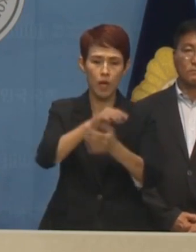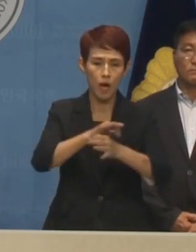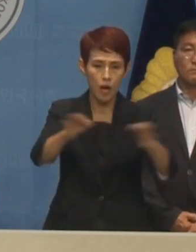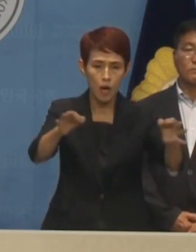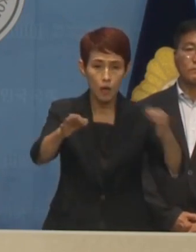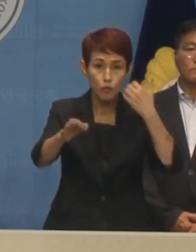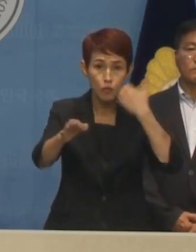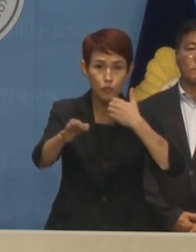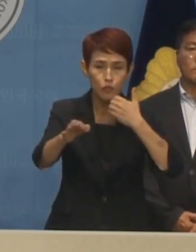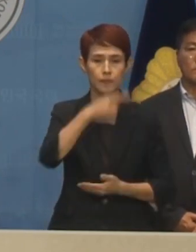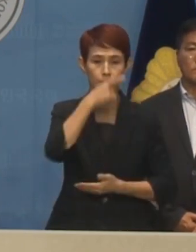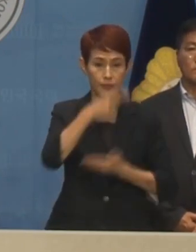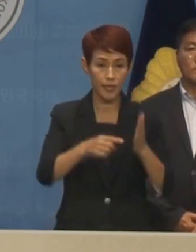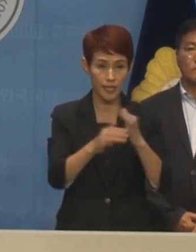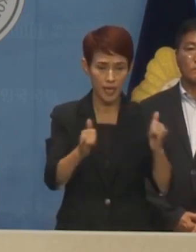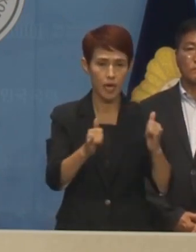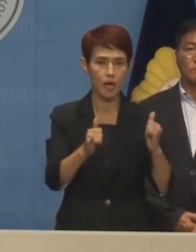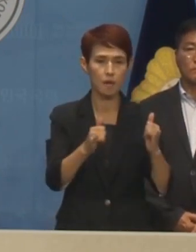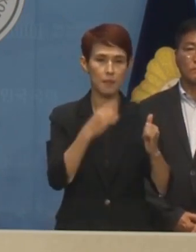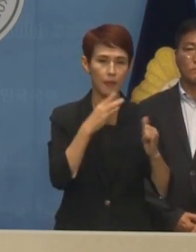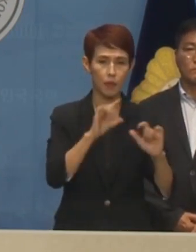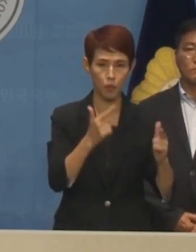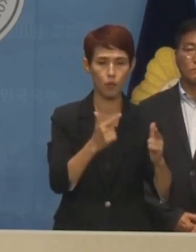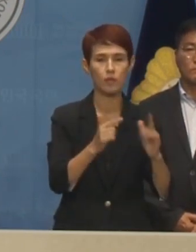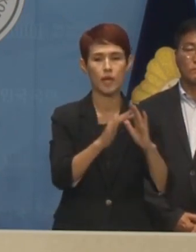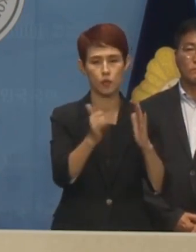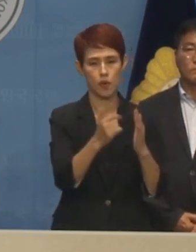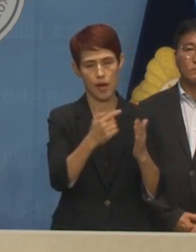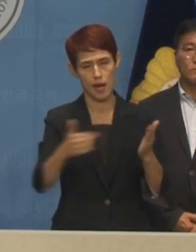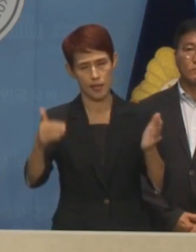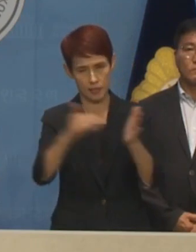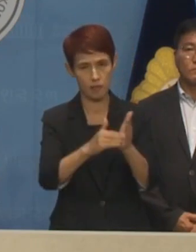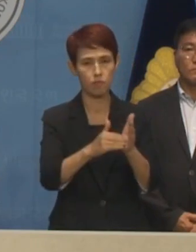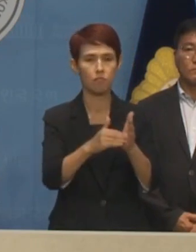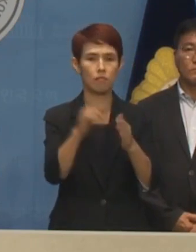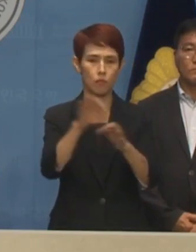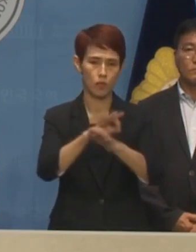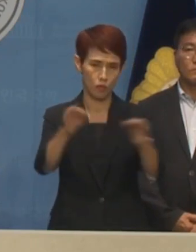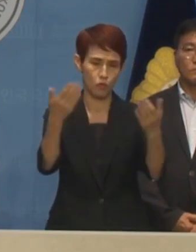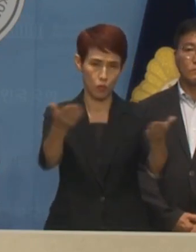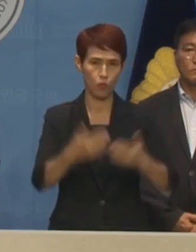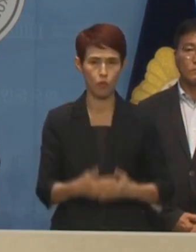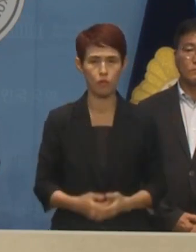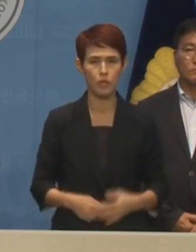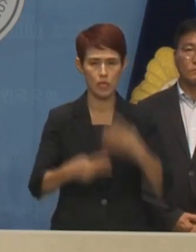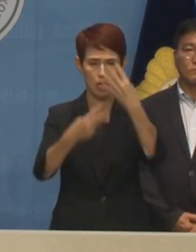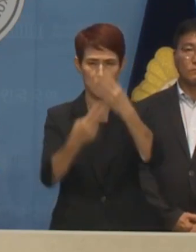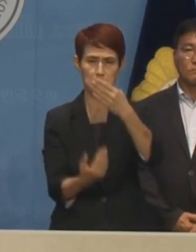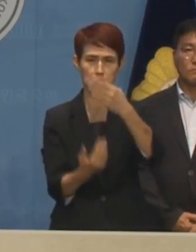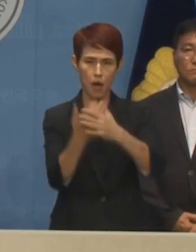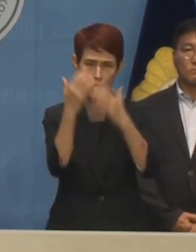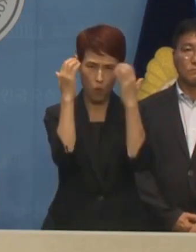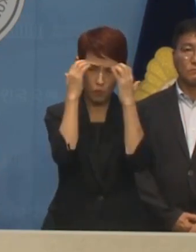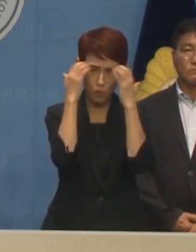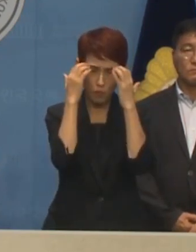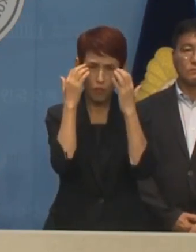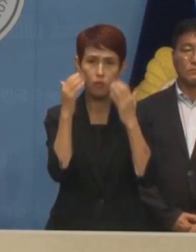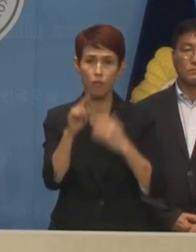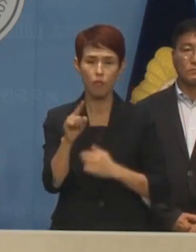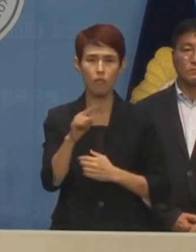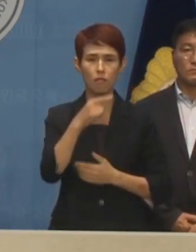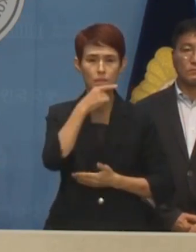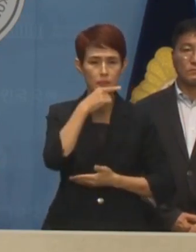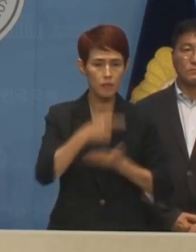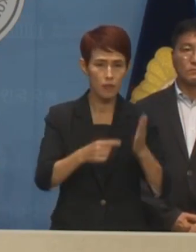대상을 희생자에까지 확대했습니다. 4.3의 고통과 아픔은 희생자뿐 아니라